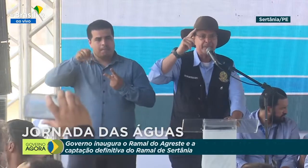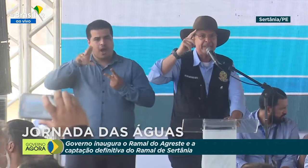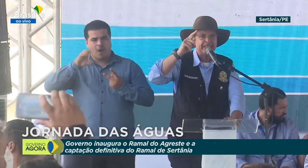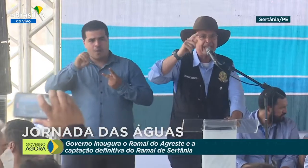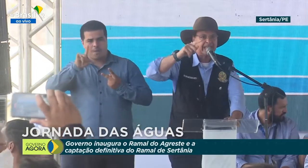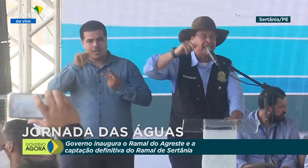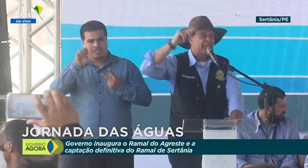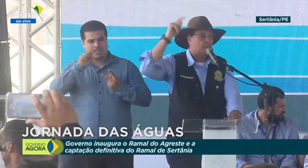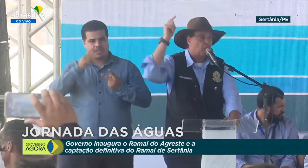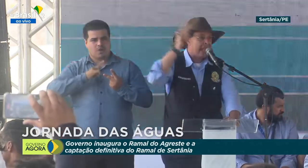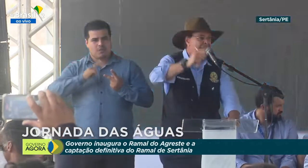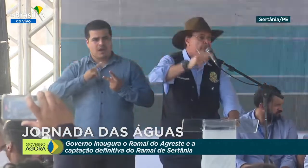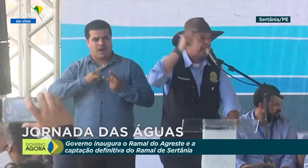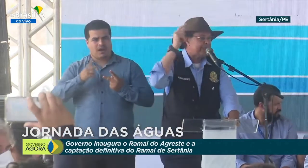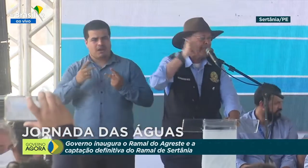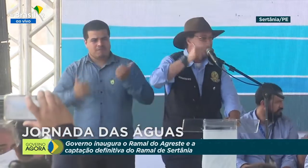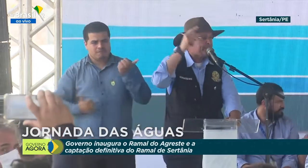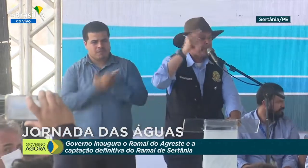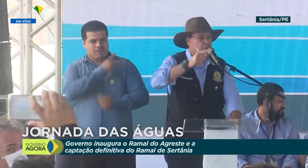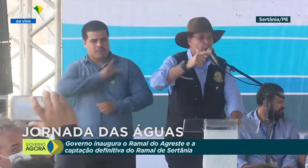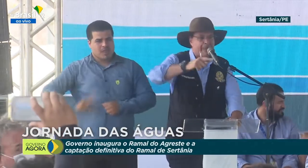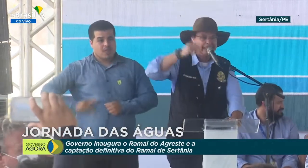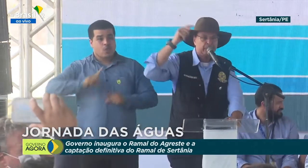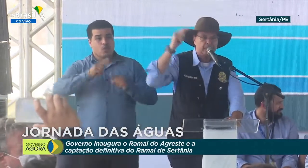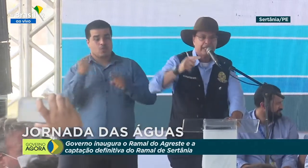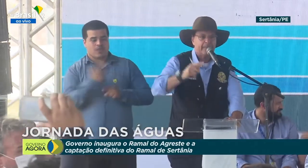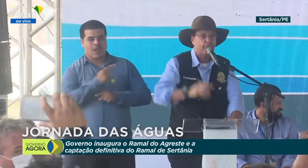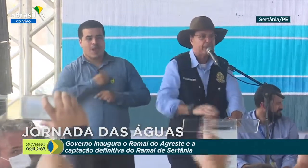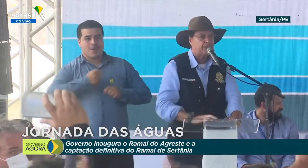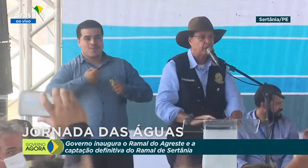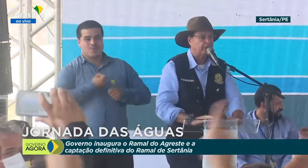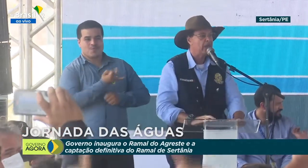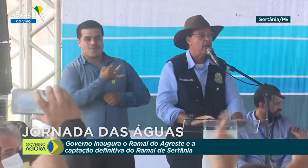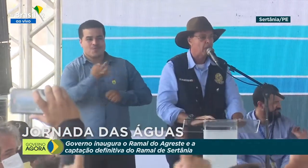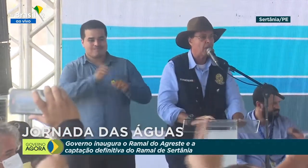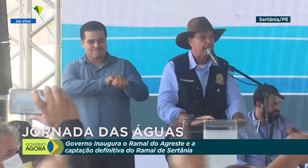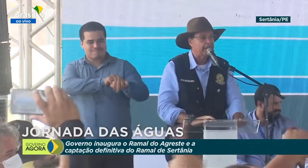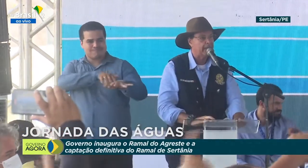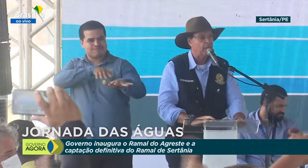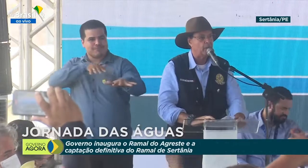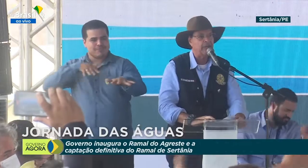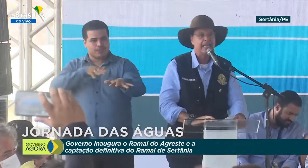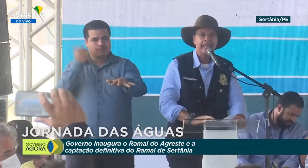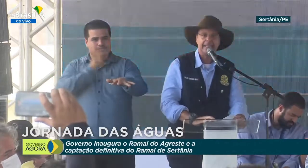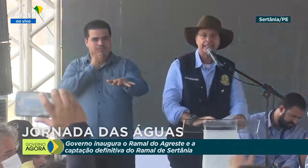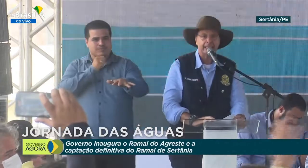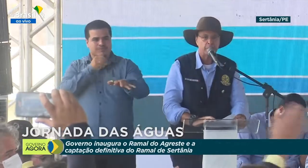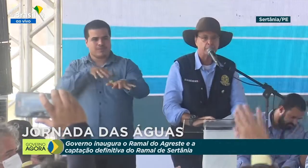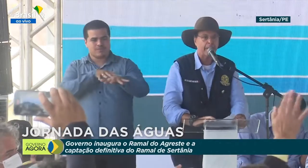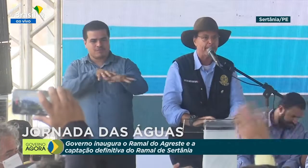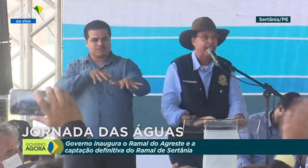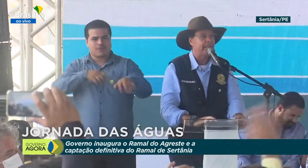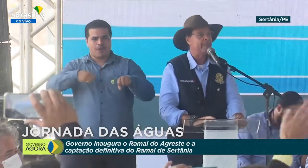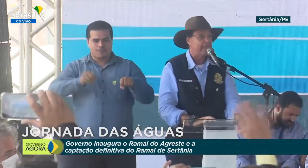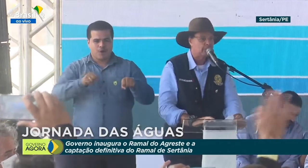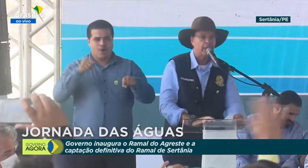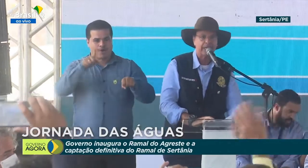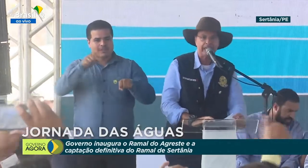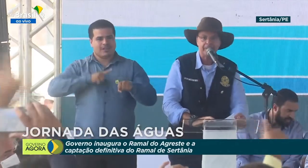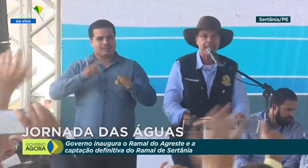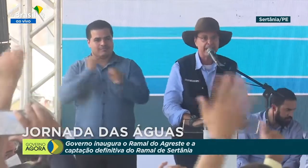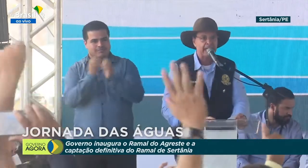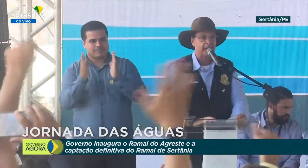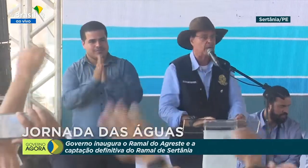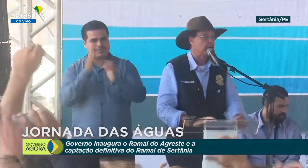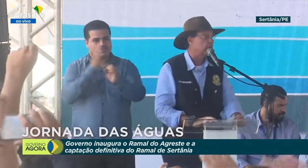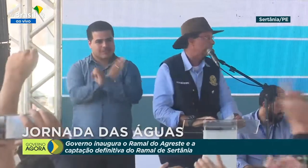para vice-presidente, do que a quantidade de pessoas, mais de 200 mil pessoas colocadas na rua entre Santa Cruz do Capibaribe,